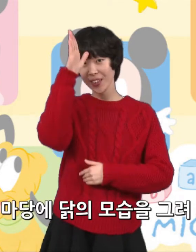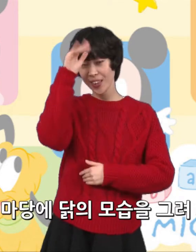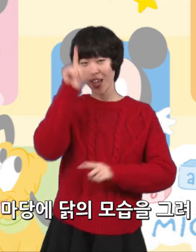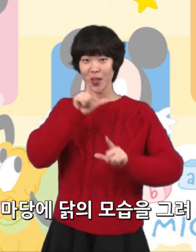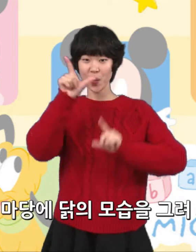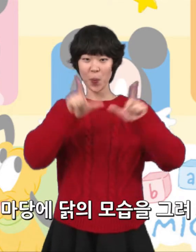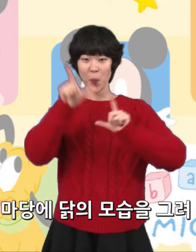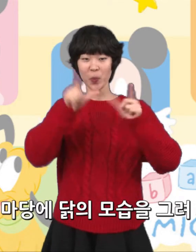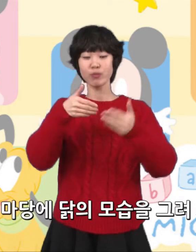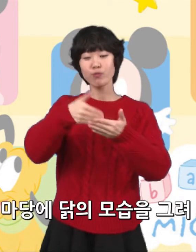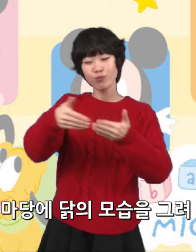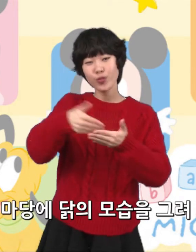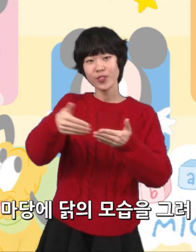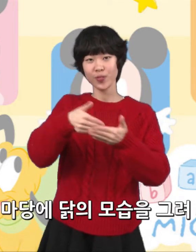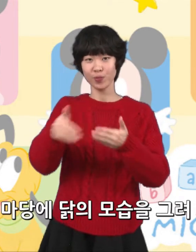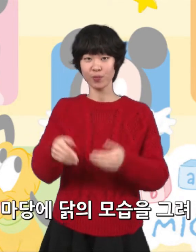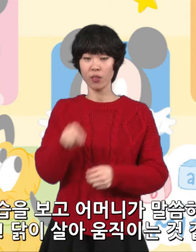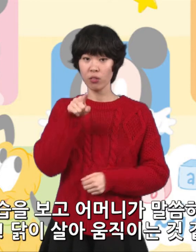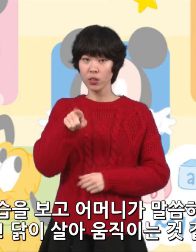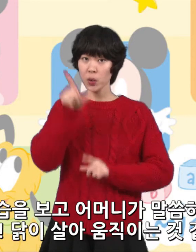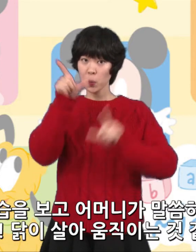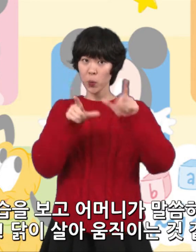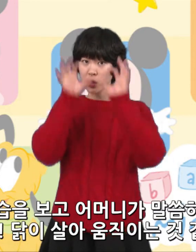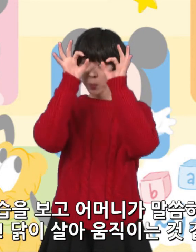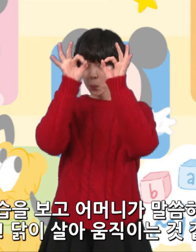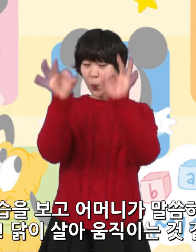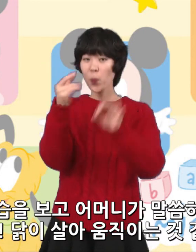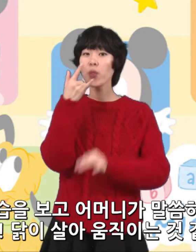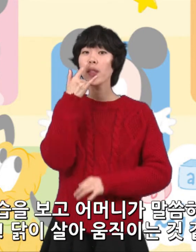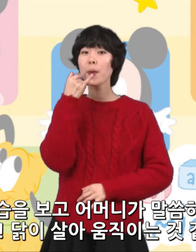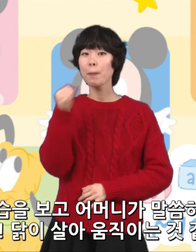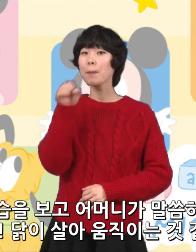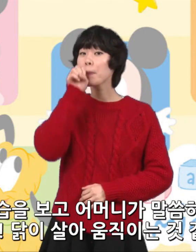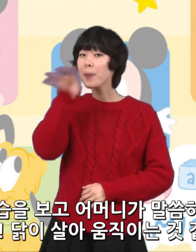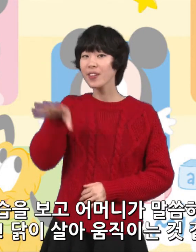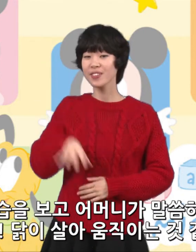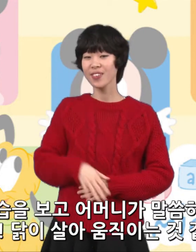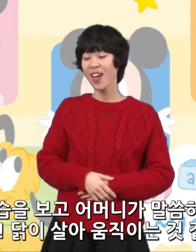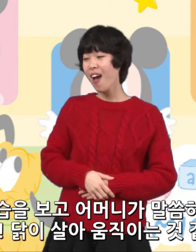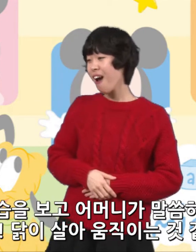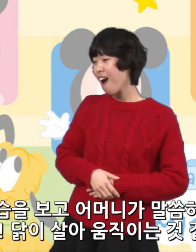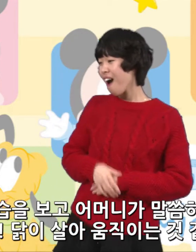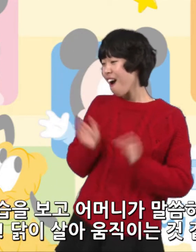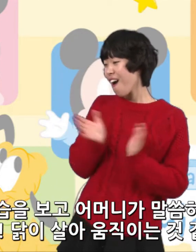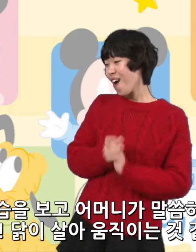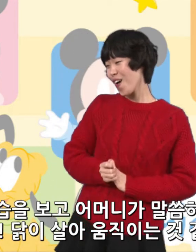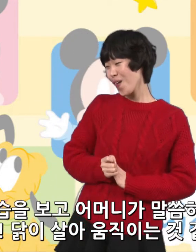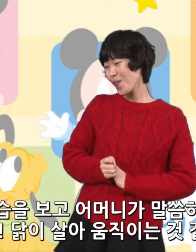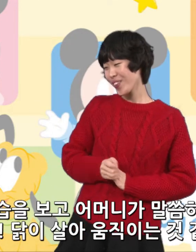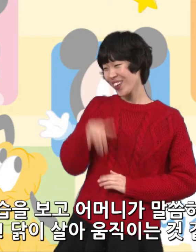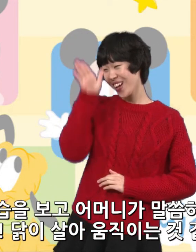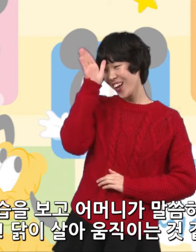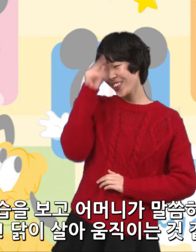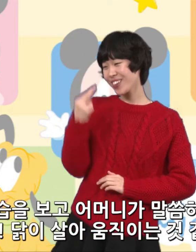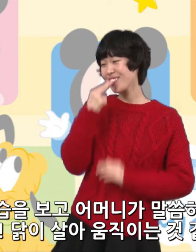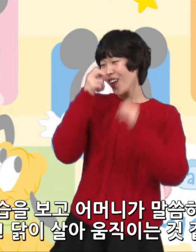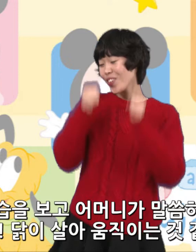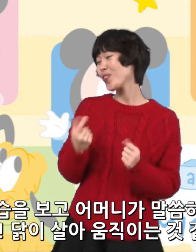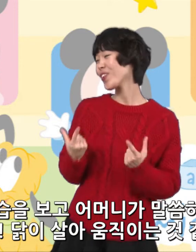닭의 모습을 그려보았어요. 이런 모습을 보고 어머니가 말씀하셨어요. 어머나, 닭이 살아 움직이는